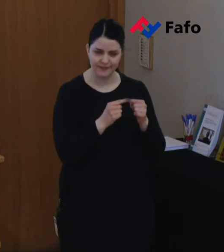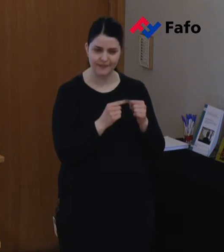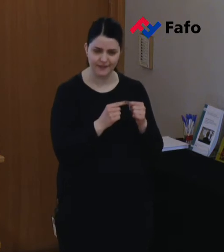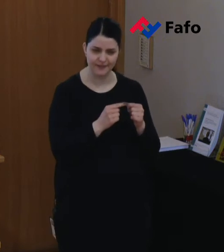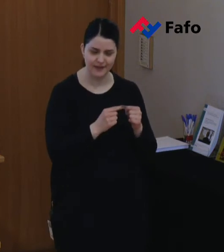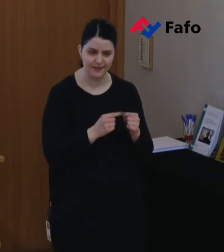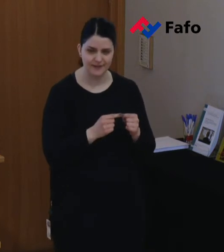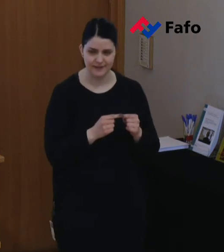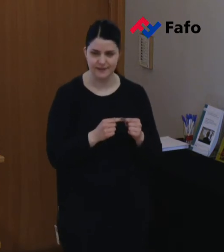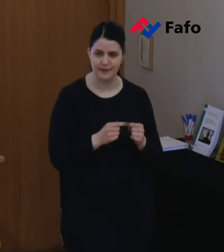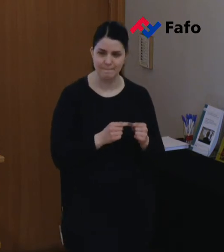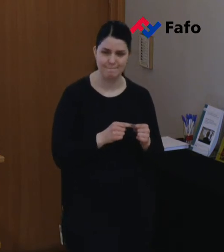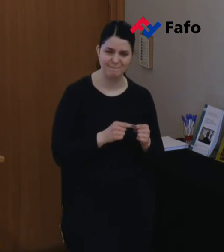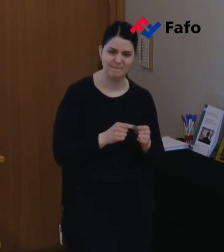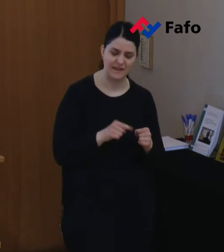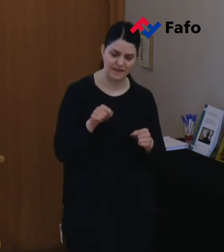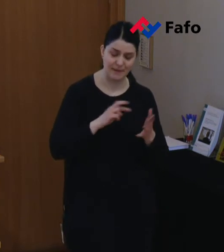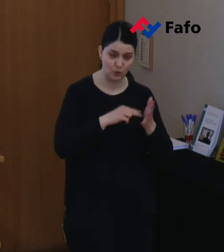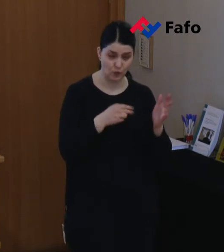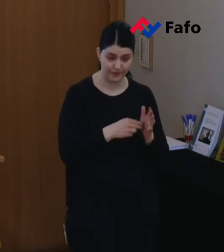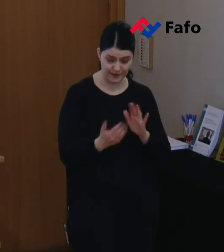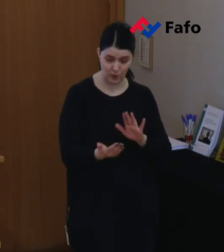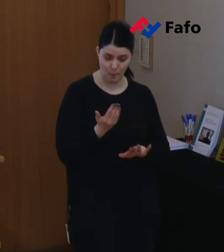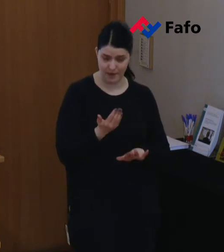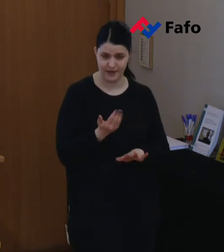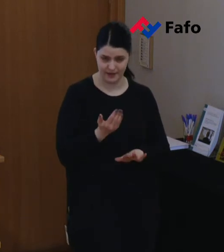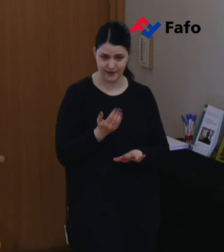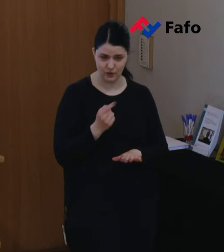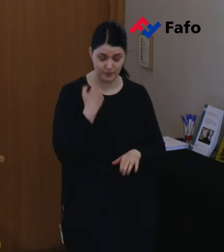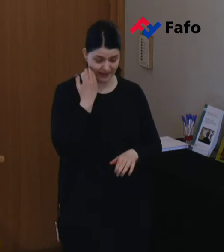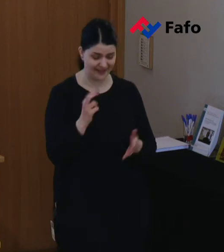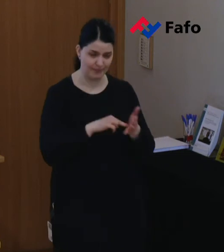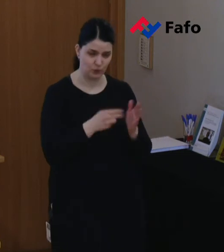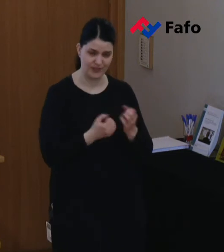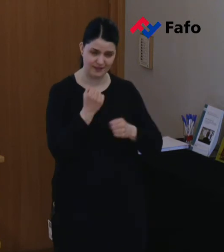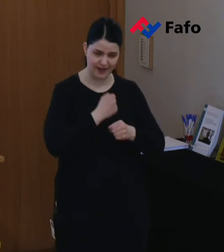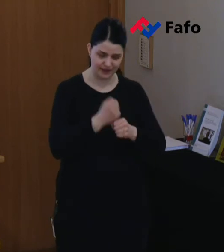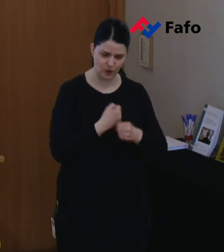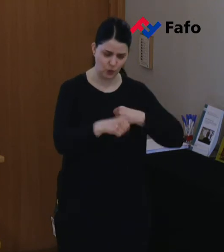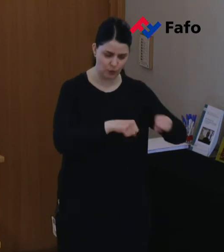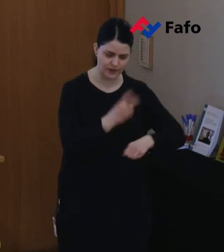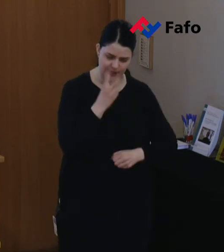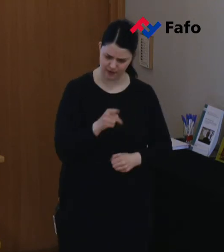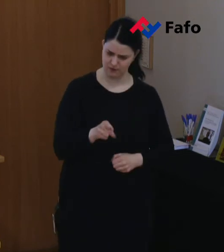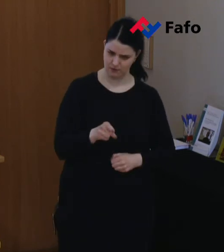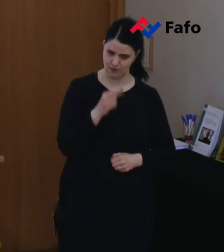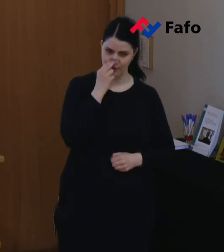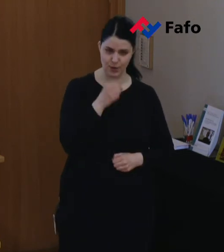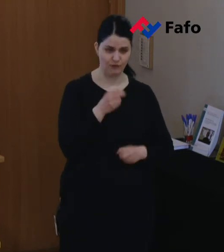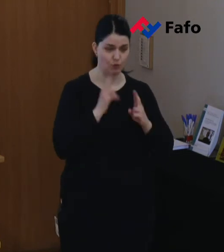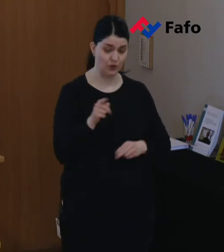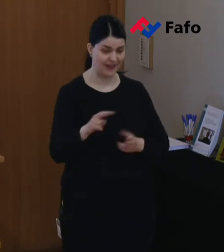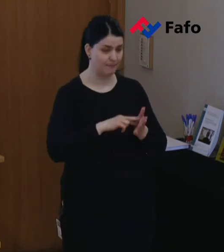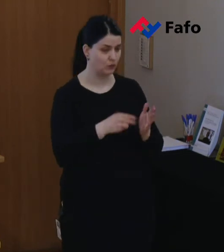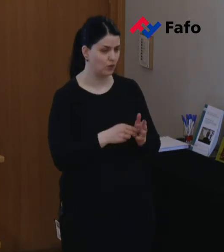denne, tror jeg at det litt sånn at denne metoden kommer, og så det et metodisk verktøy som kommunene da ser at vi kan prøve å jobbe etter denne